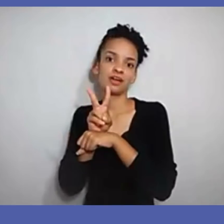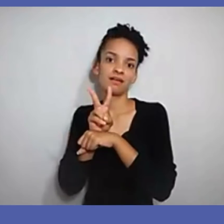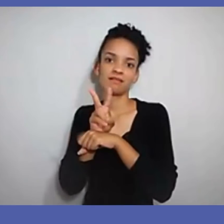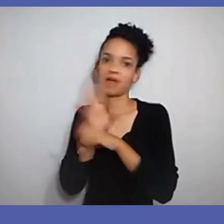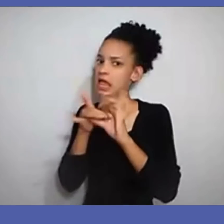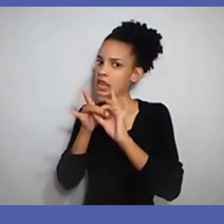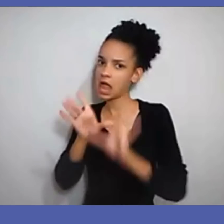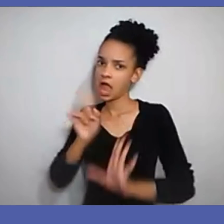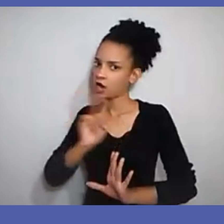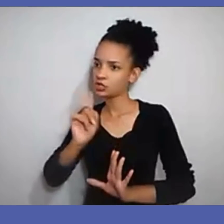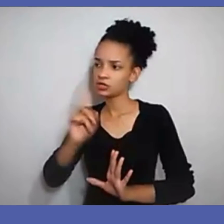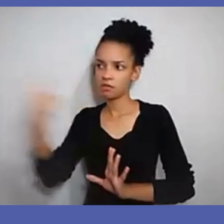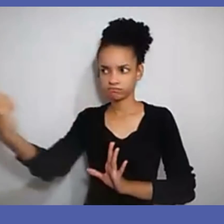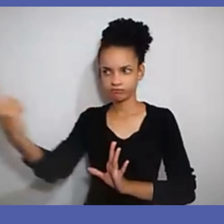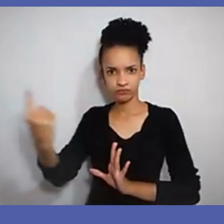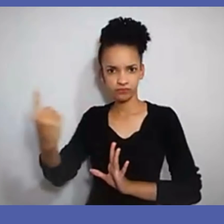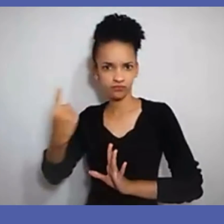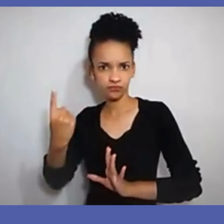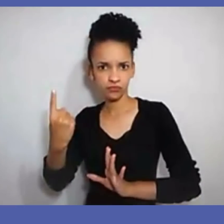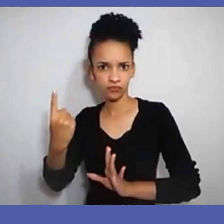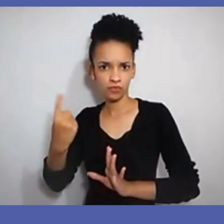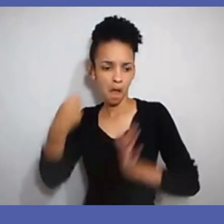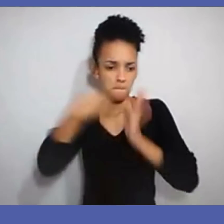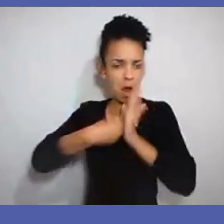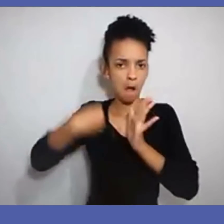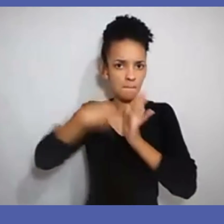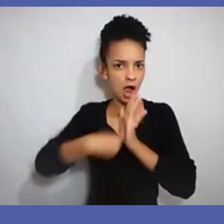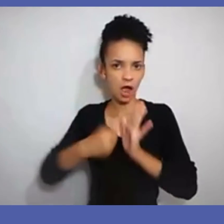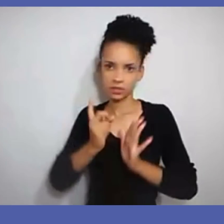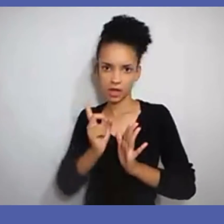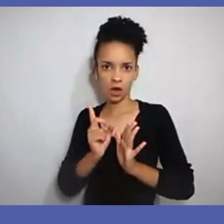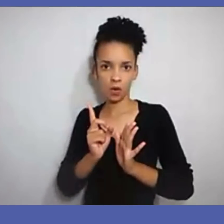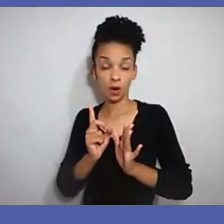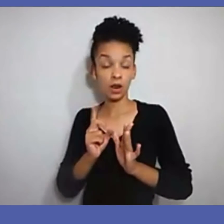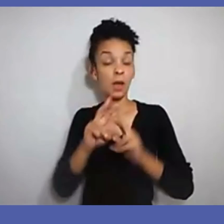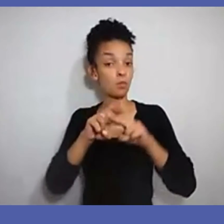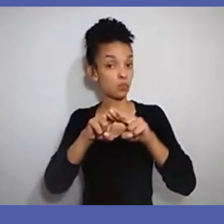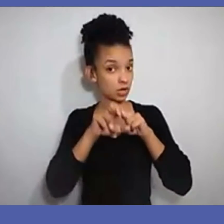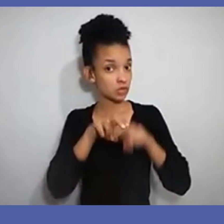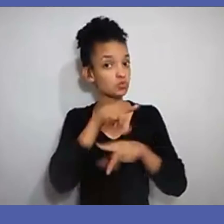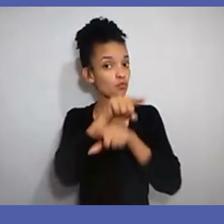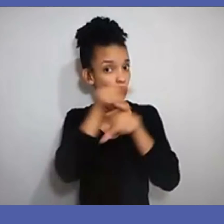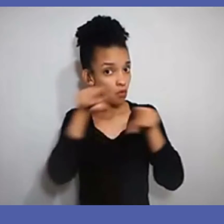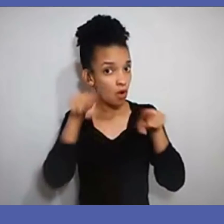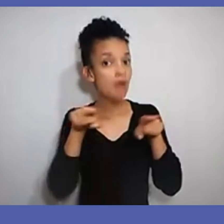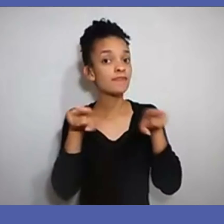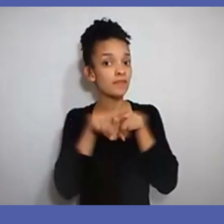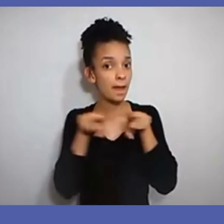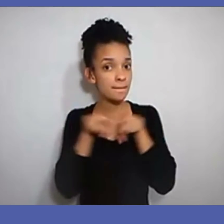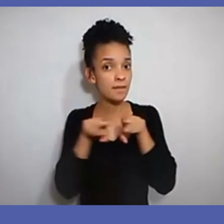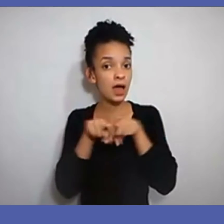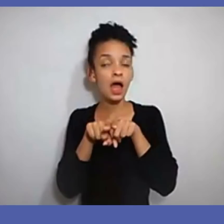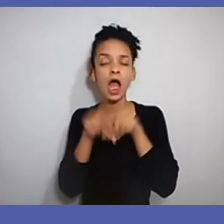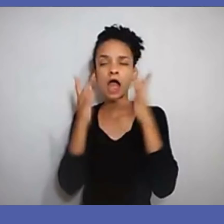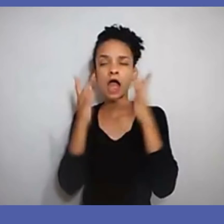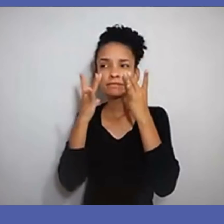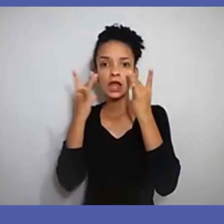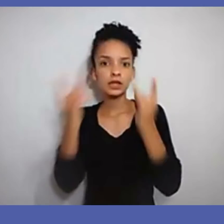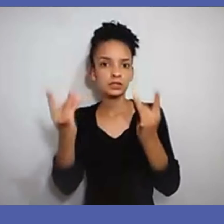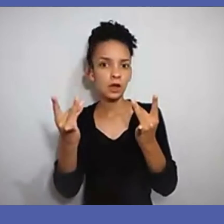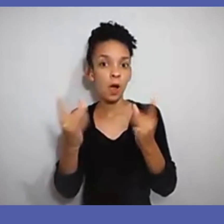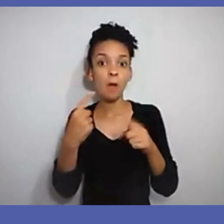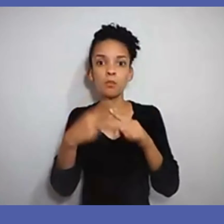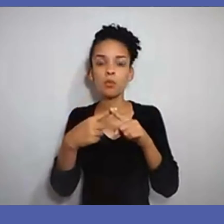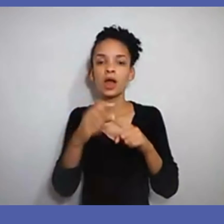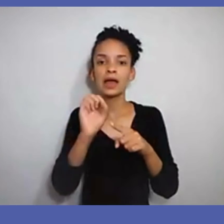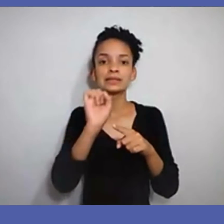ficai também vós apercebidos, porque a hora em que não cuidais, o Filho do Homem virá, tá? Você